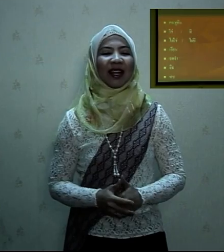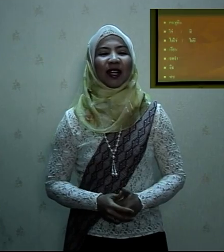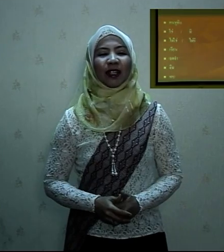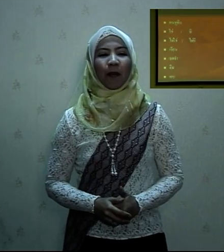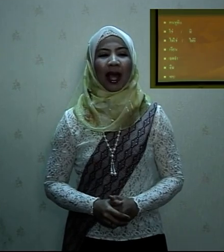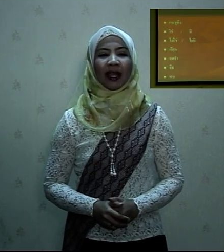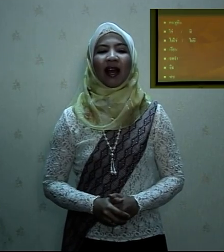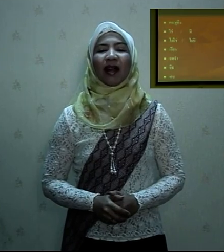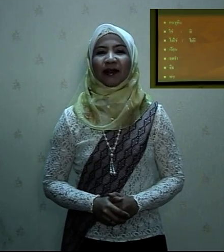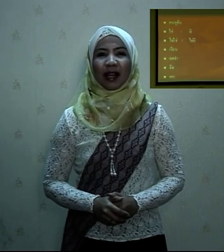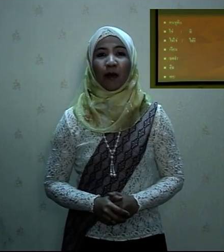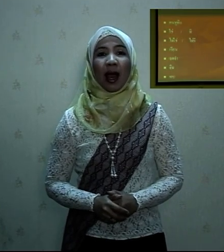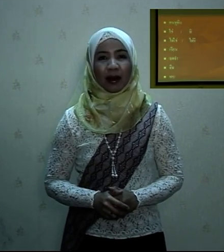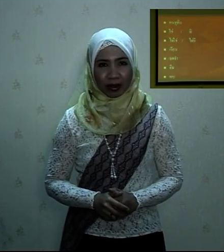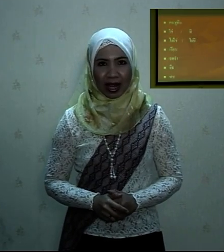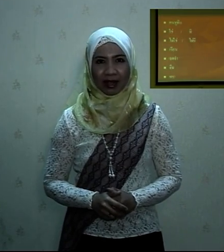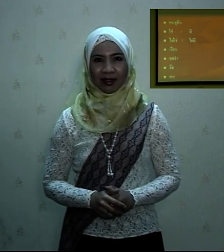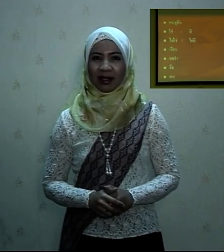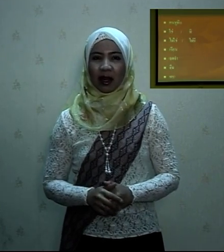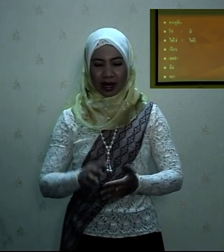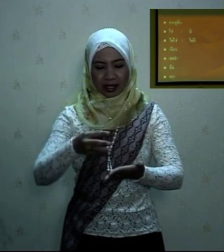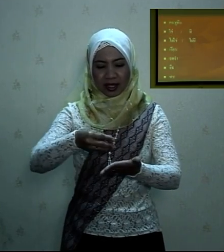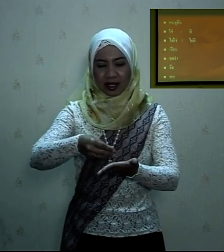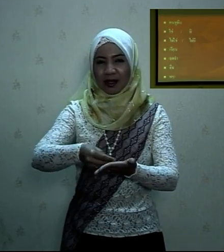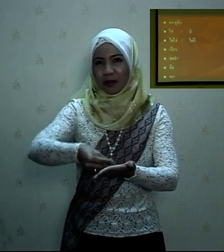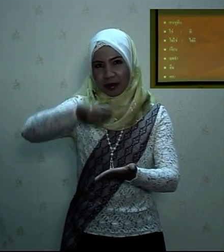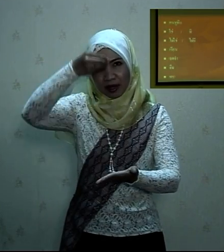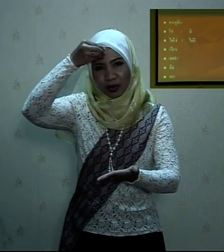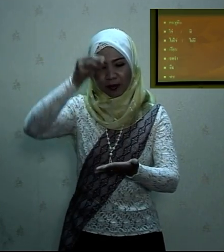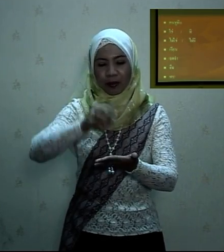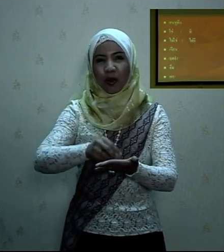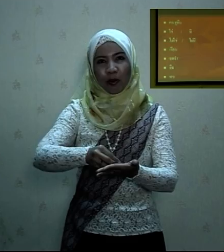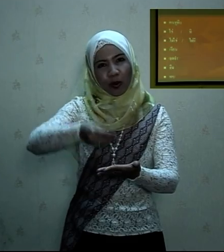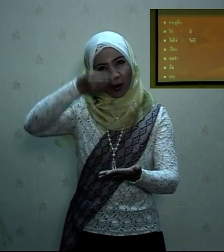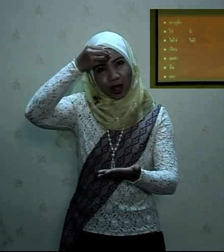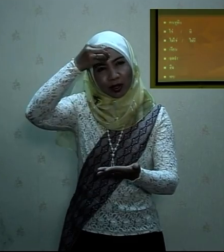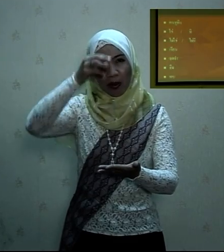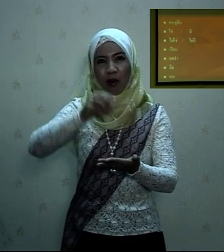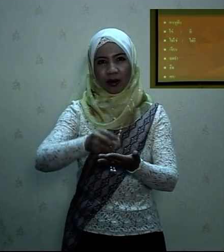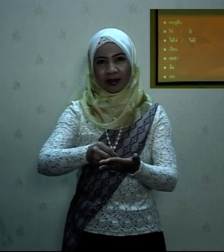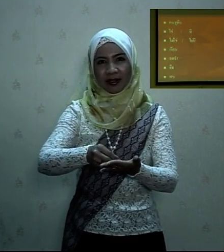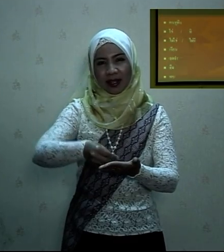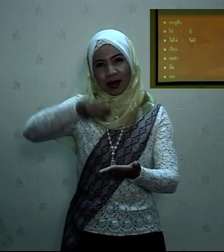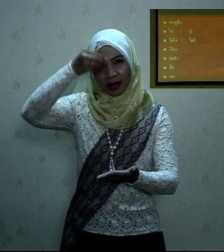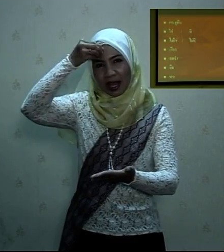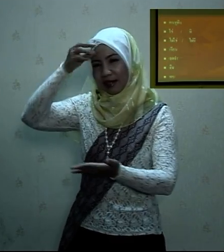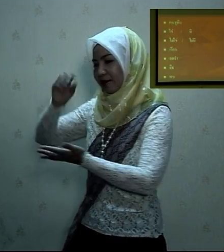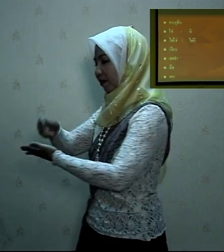ต่อไปคำว่าเรียนเรียนก็คือเหมือนเราหยิบความรู้เข้าสมองเรียน